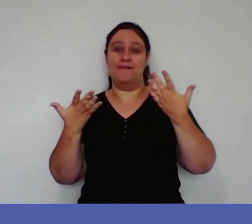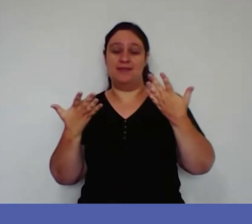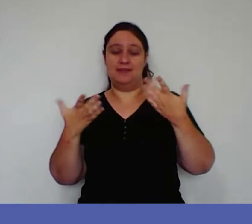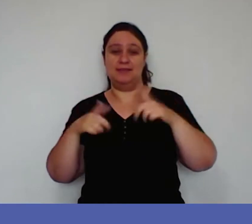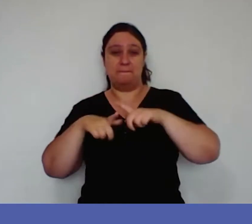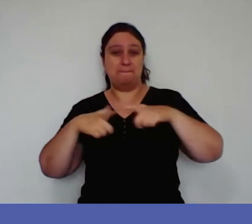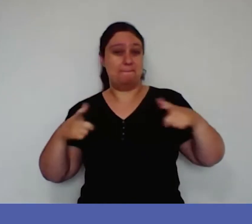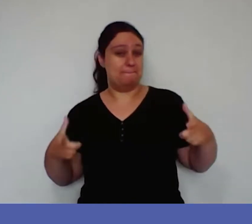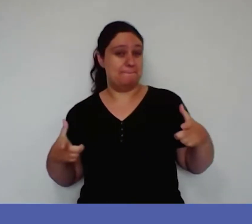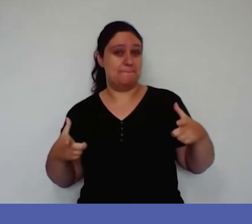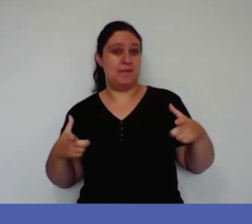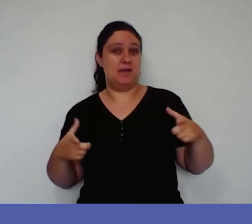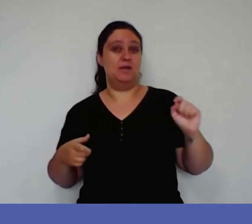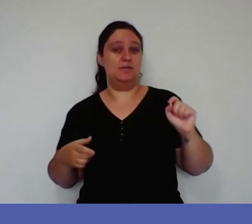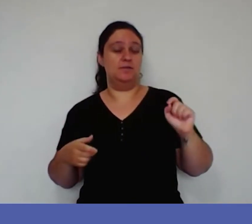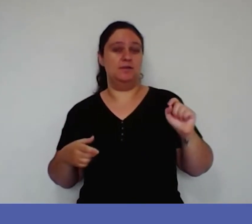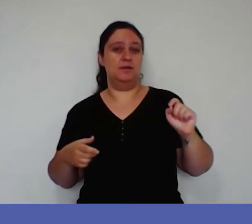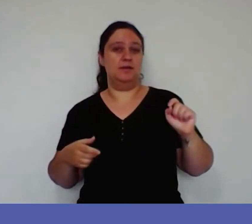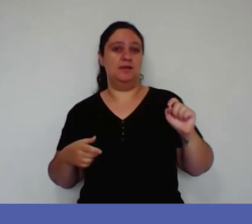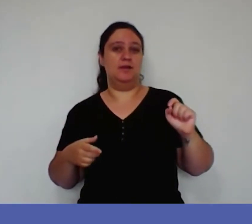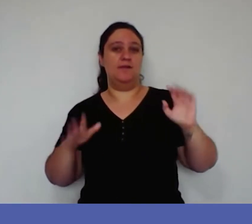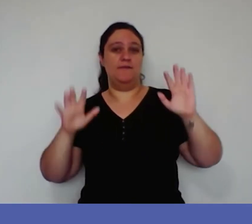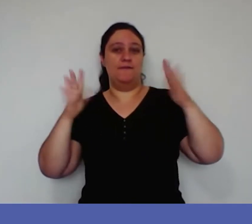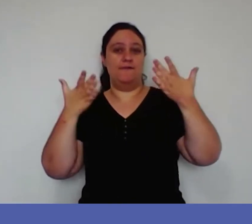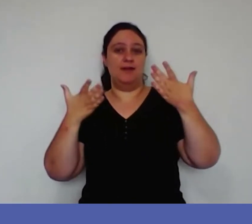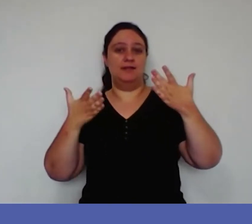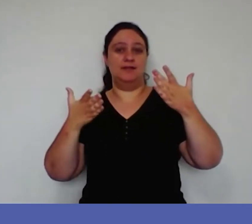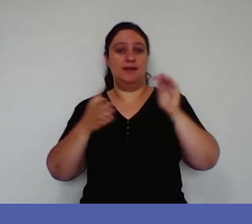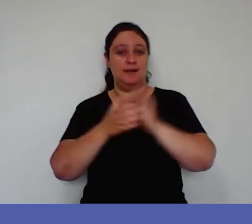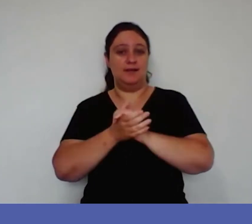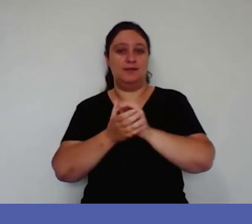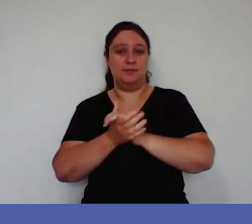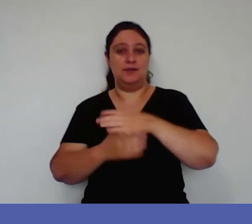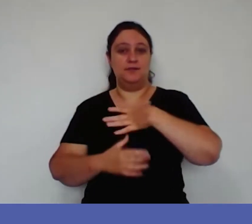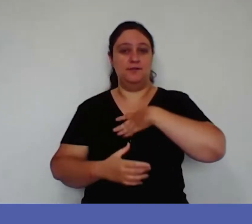a festa do casamento de seu filho.